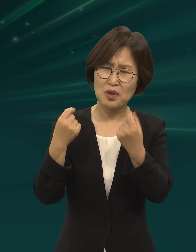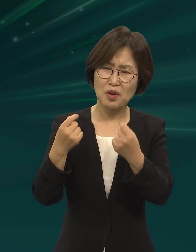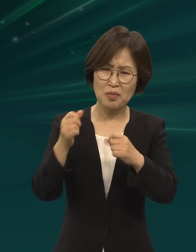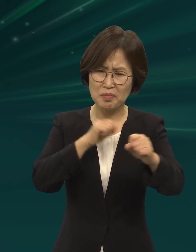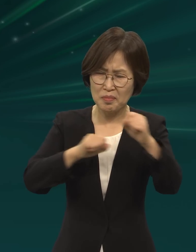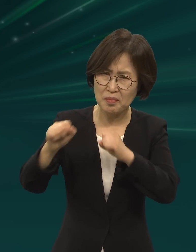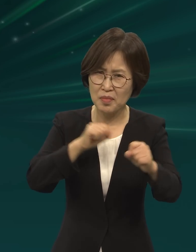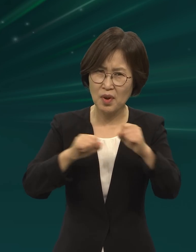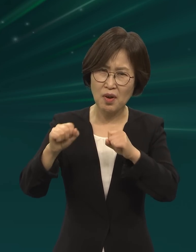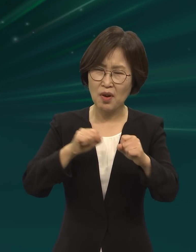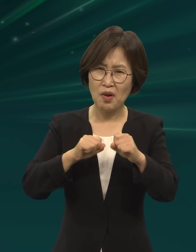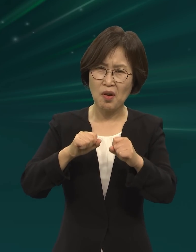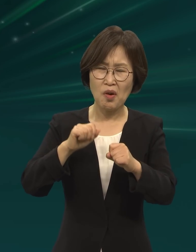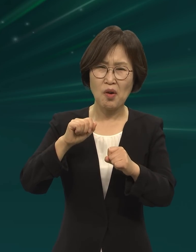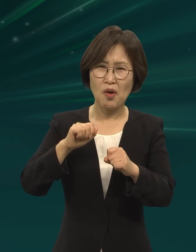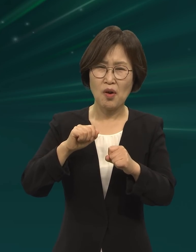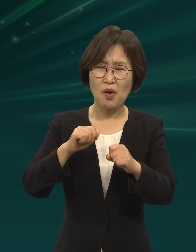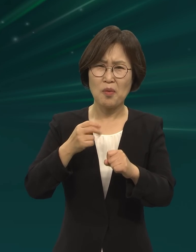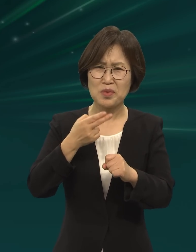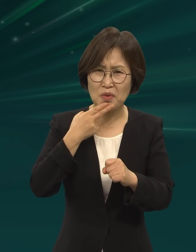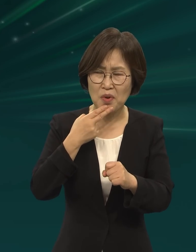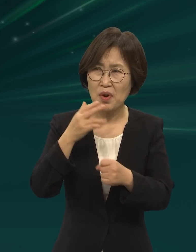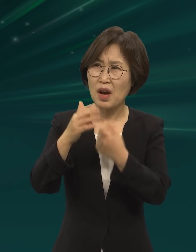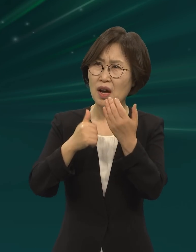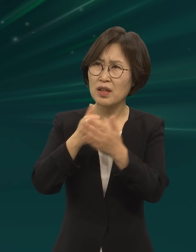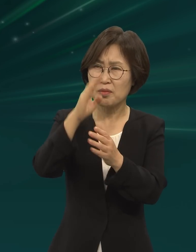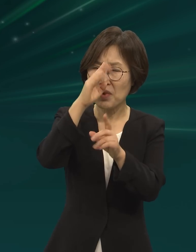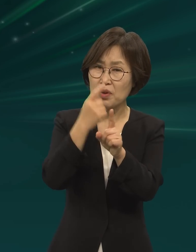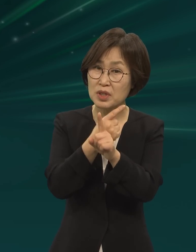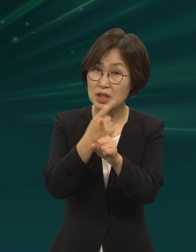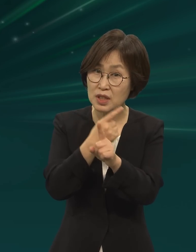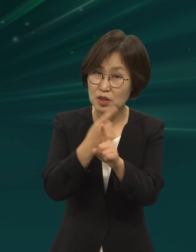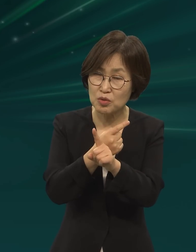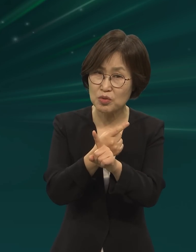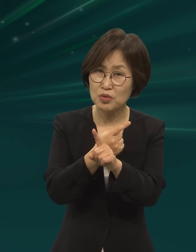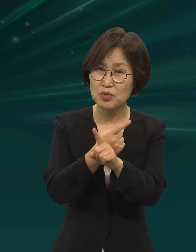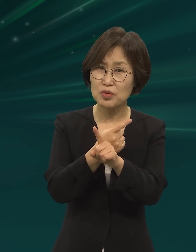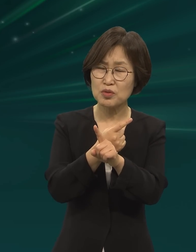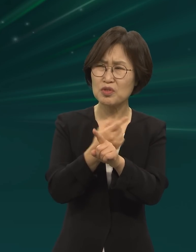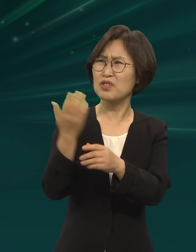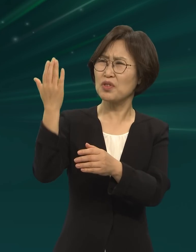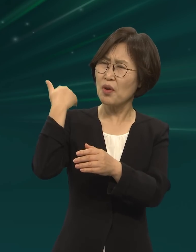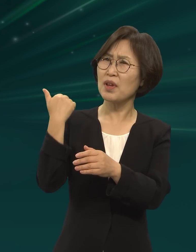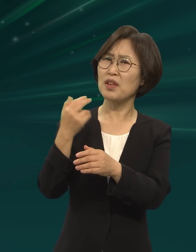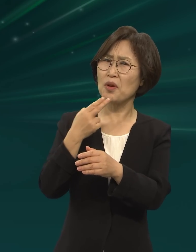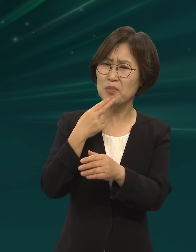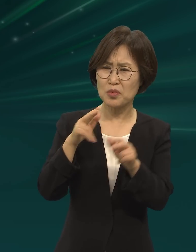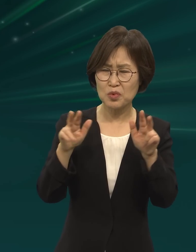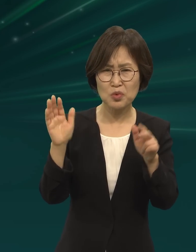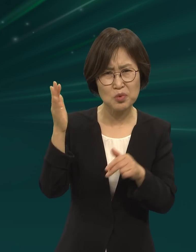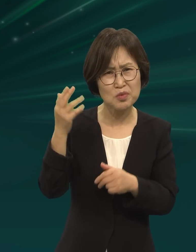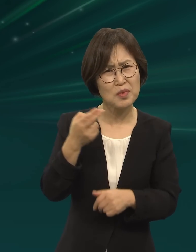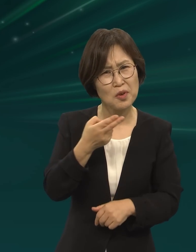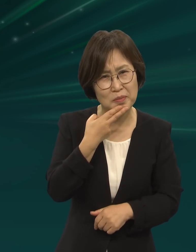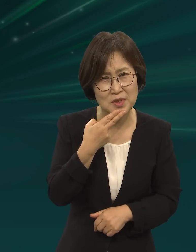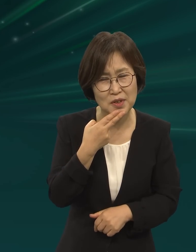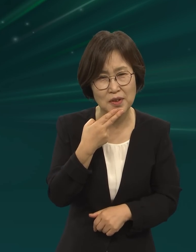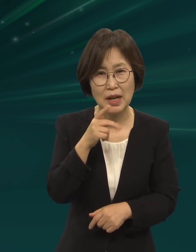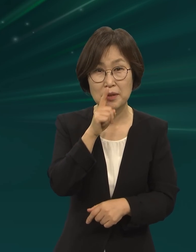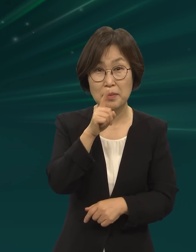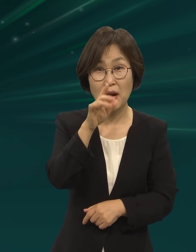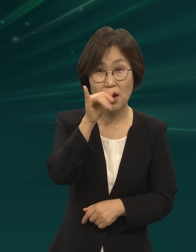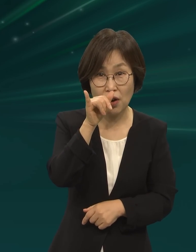없다, 그리고 하나님의 그 치유 사역이나 그때 끝났다, 지금은 잠잠해졌다는 말을